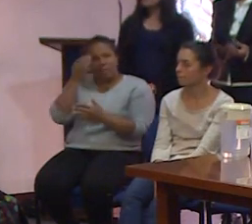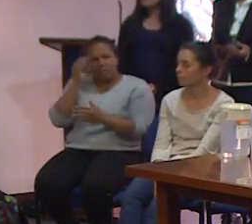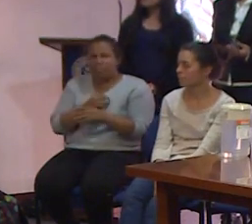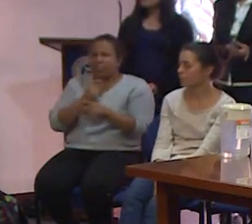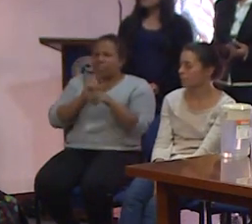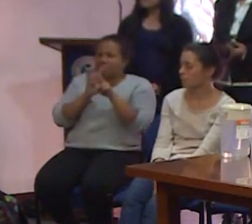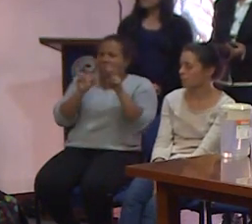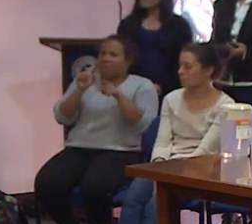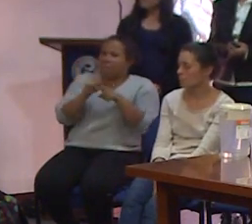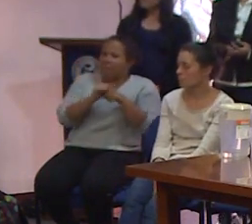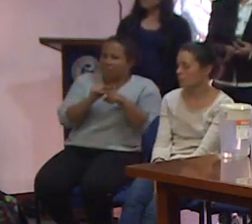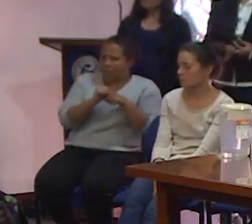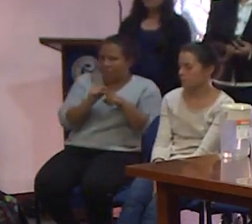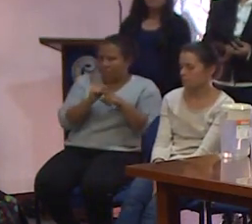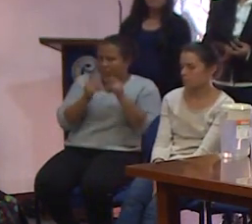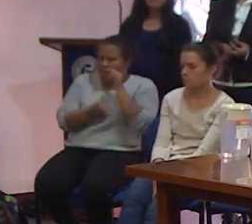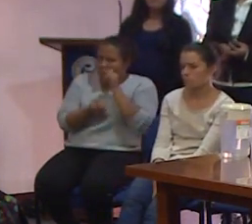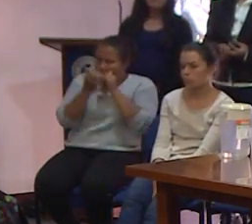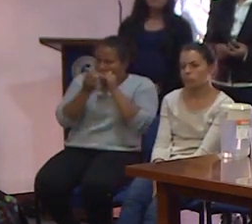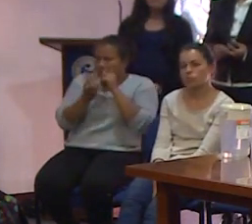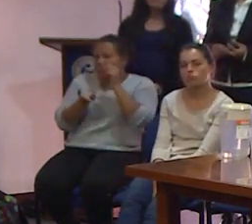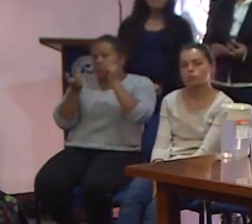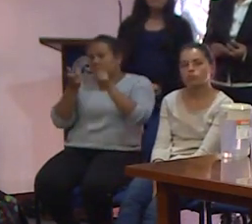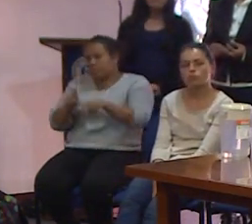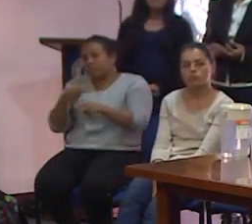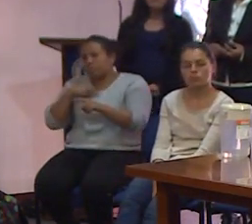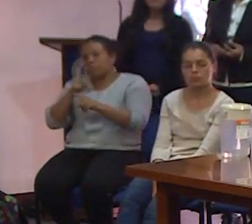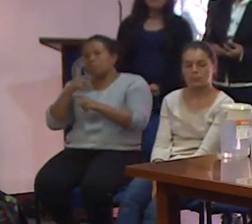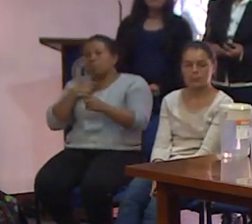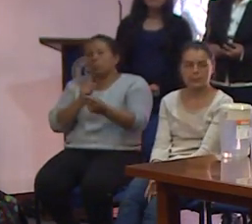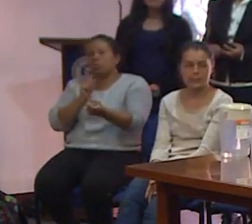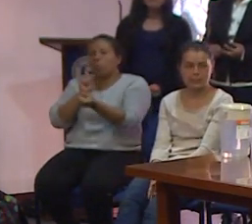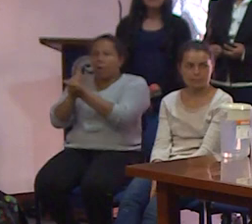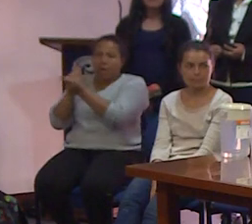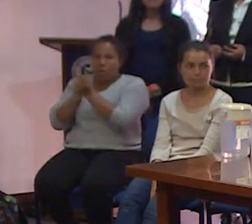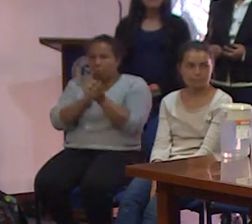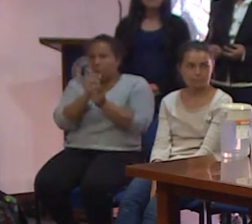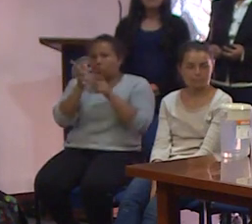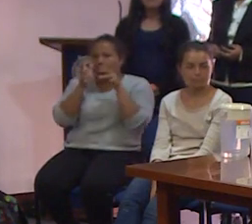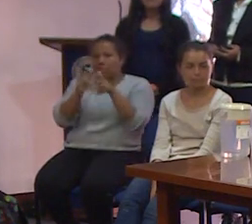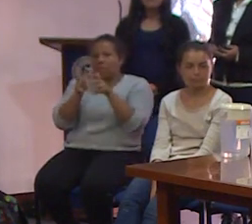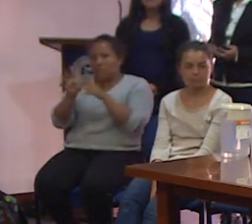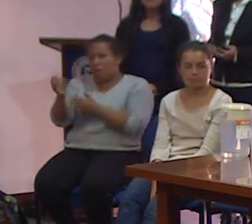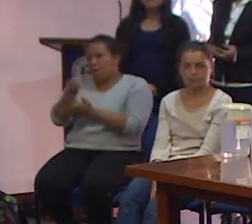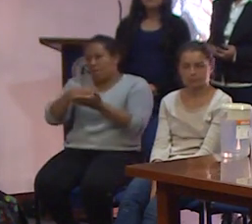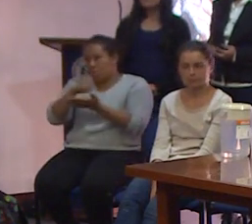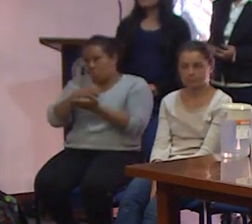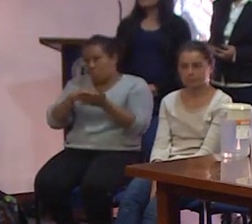práctica pedagógica. Está el encuentro de enseñanza de la biología, que se hace generalmente capture, ¿no? Sí,